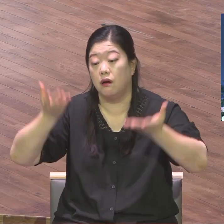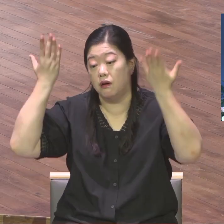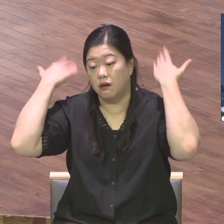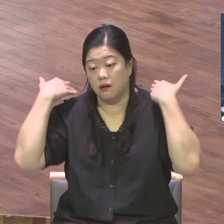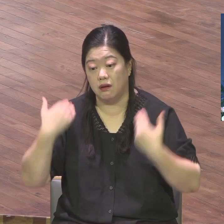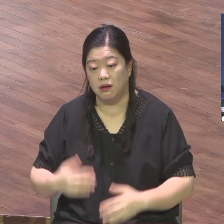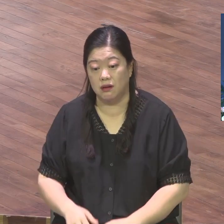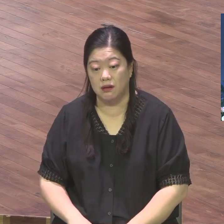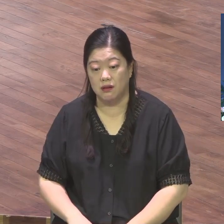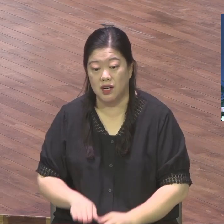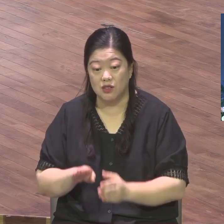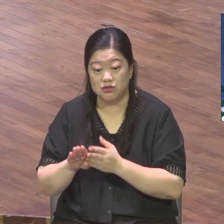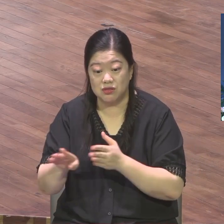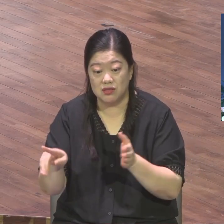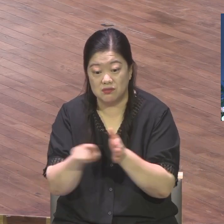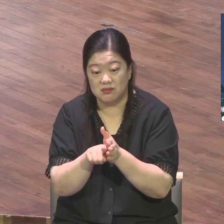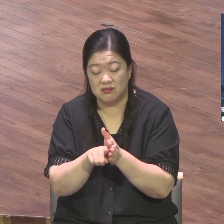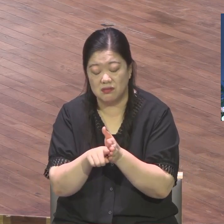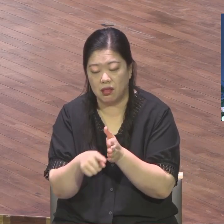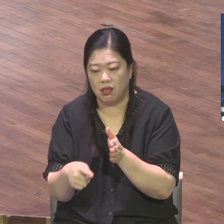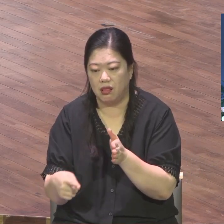불신앙에 빠지니까 믿음이 자랄 수 없지요.